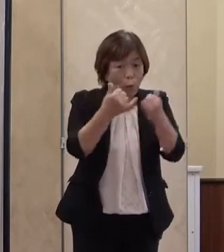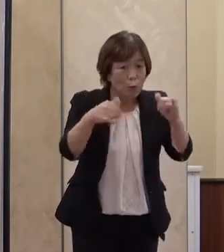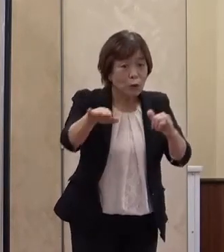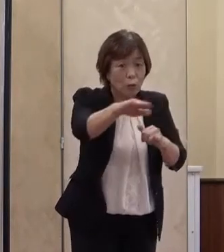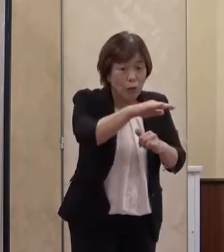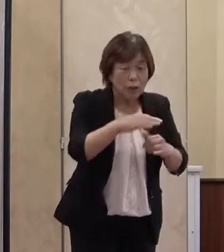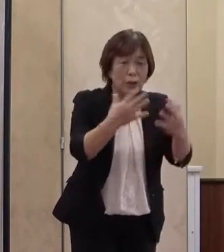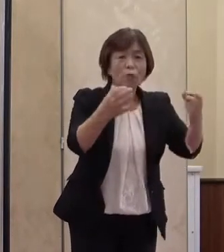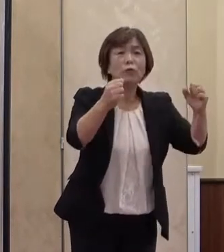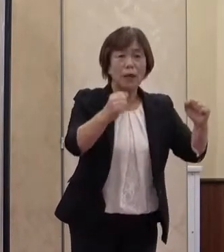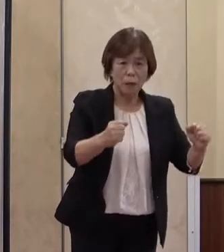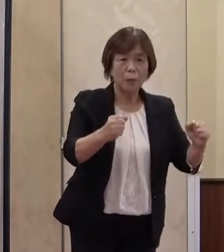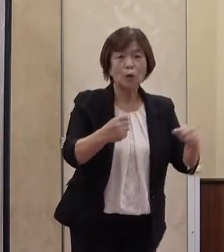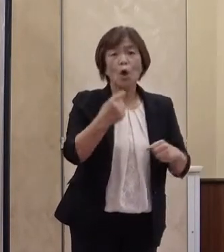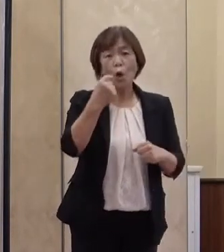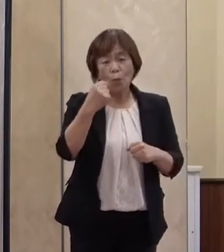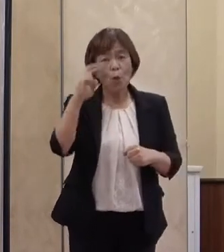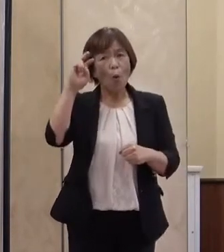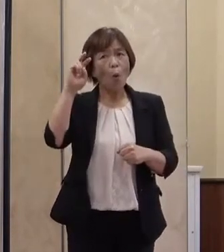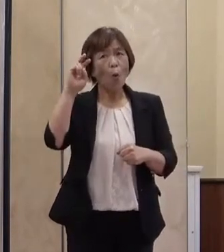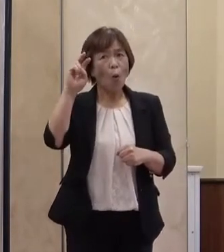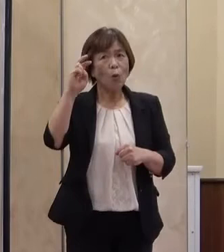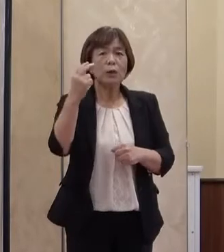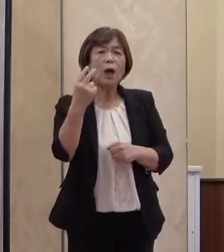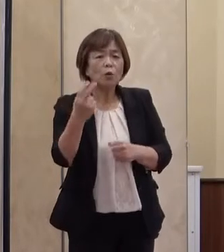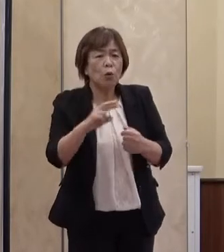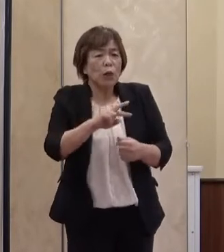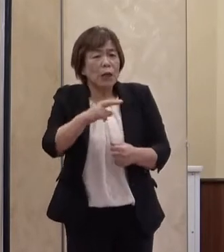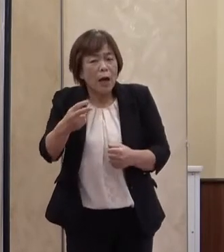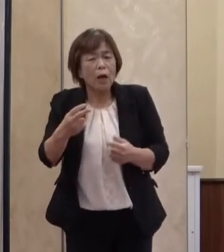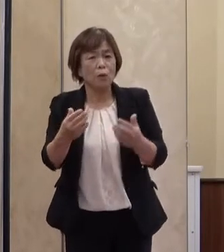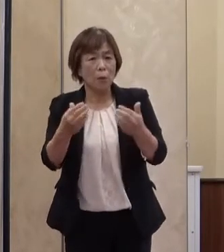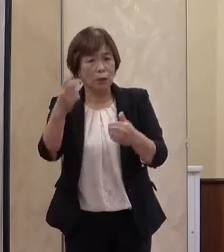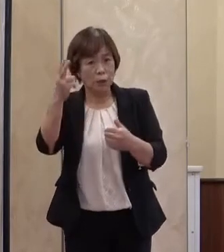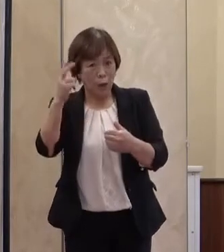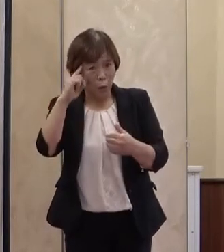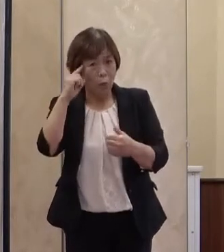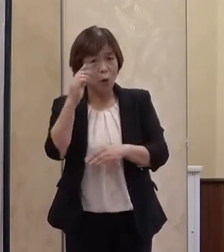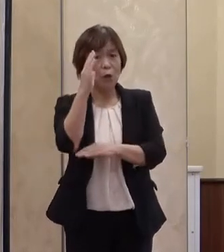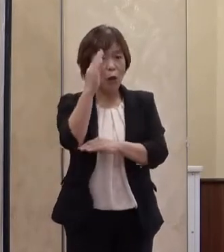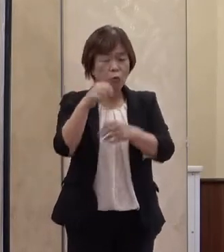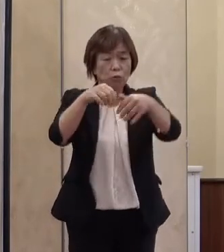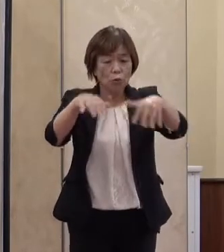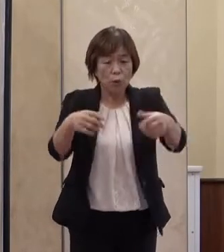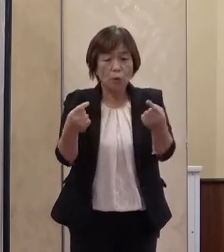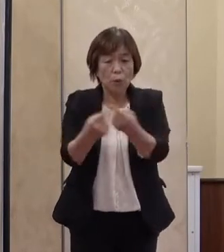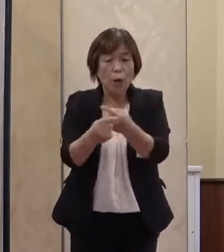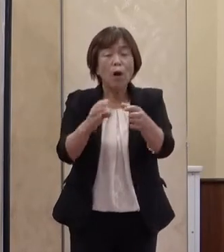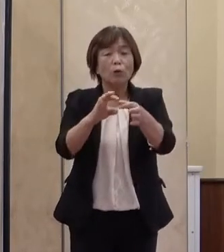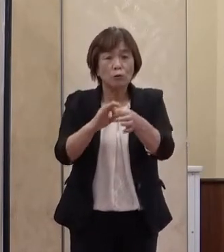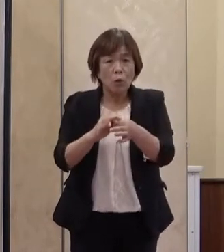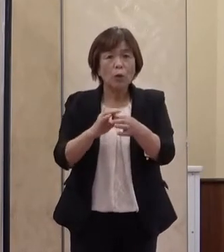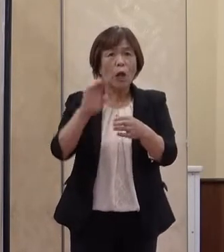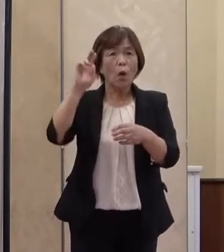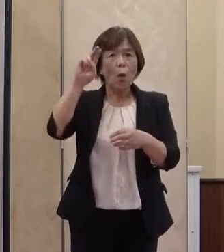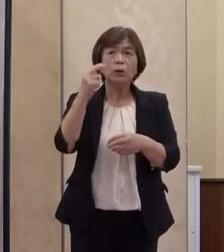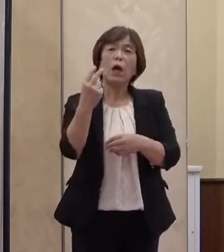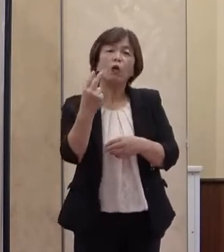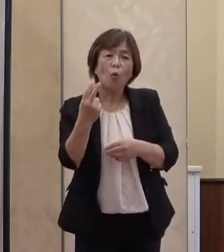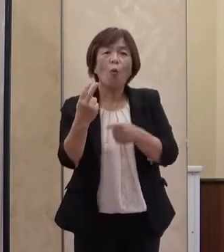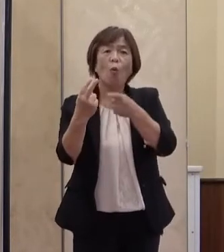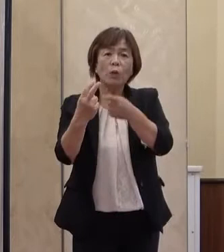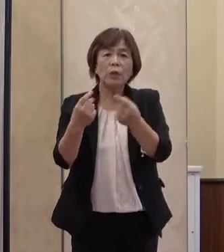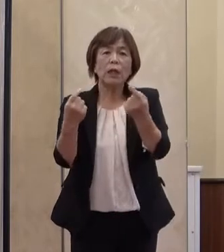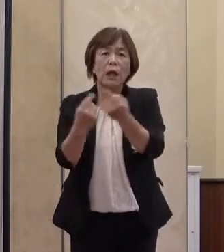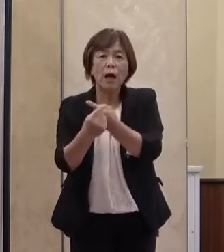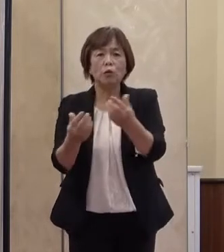都に改めるべきだと。府都市の広域行政を一元化するわけです。役所の組織も変わるわけですから、僕は大阪都に名称変更すべ